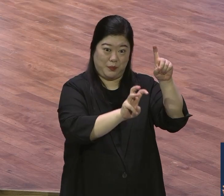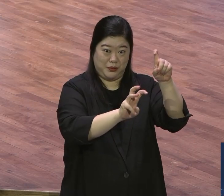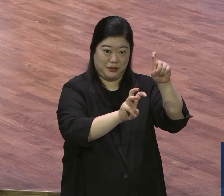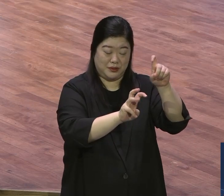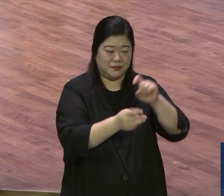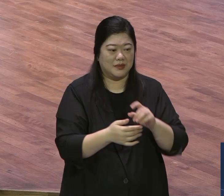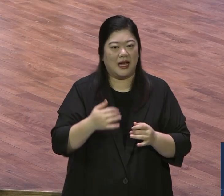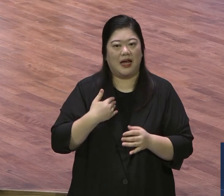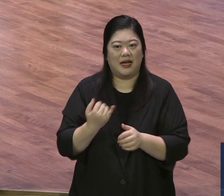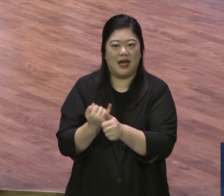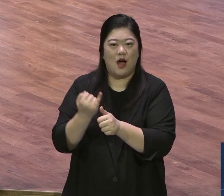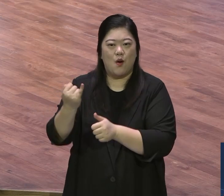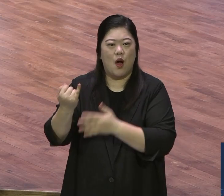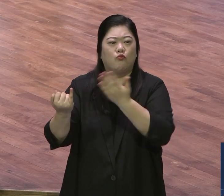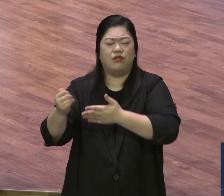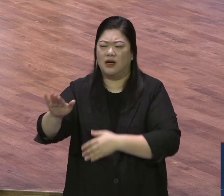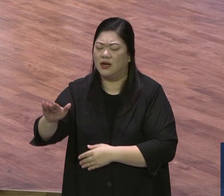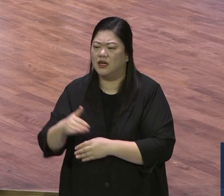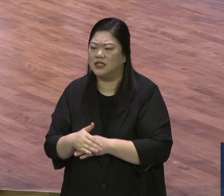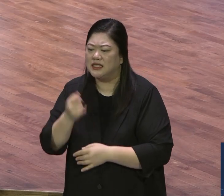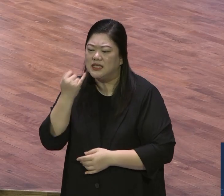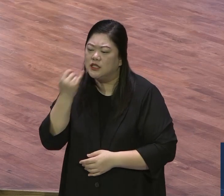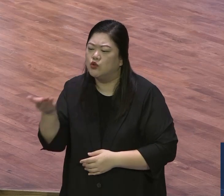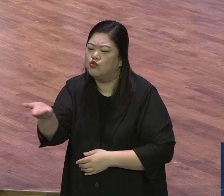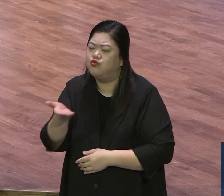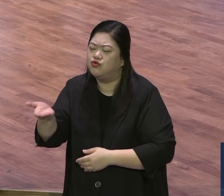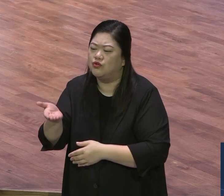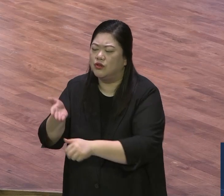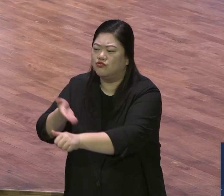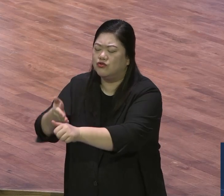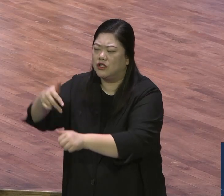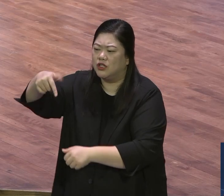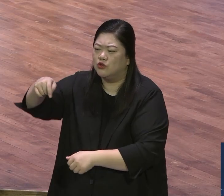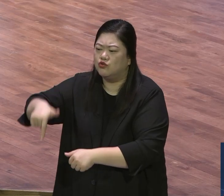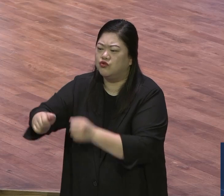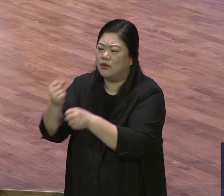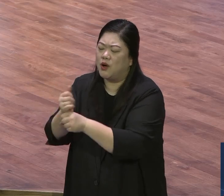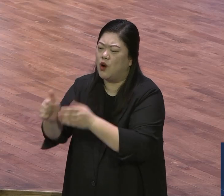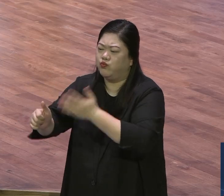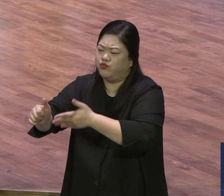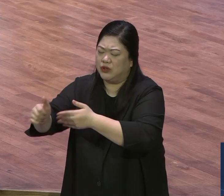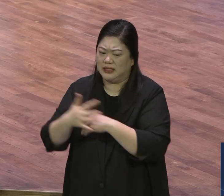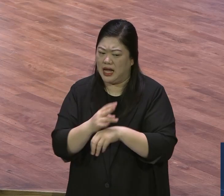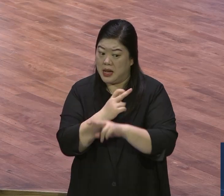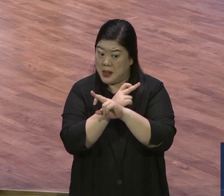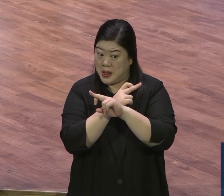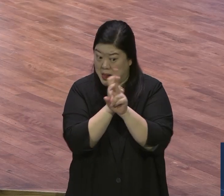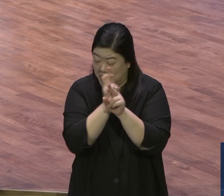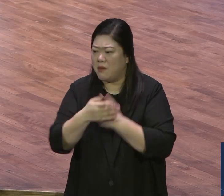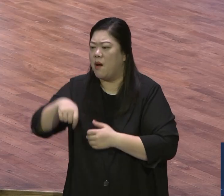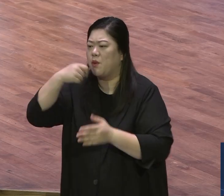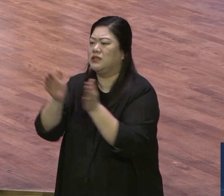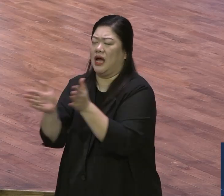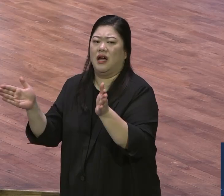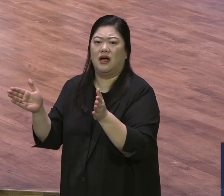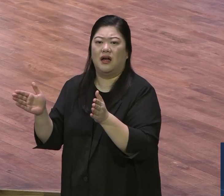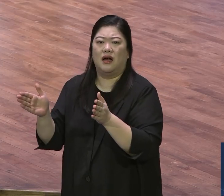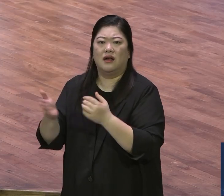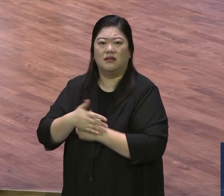딱 준비 딱 시켜놓고 땡 하면 그때 이제 먹어요. 그걸 15년 그랬다. 늘 그렇게 검식을 정확하게 해야 된다. 시간